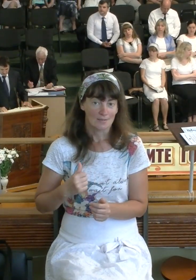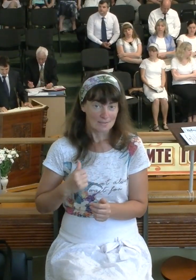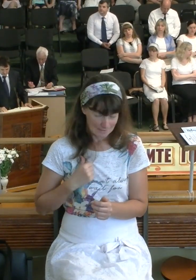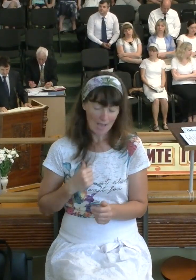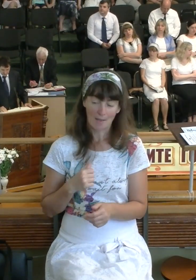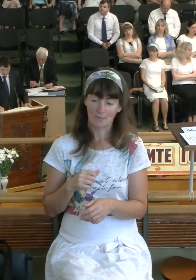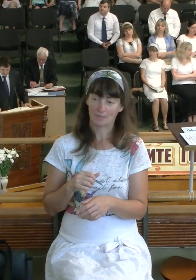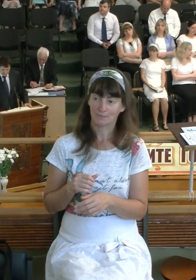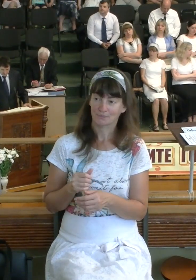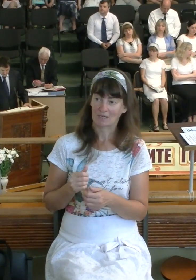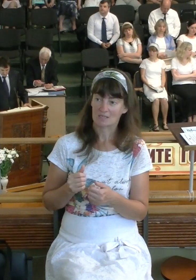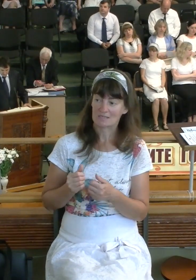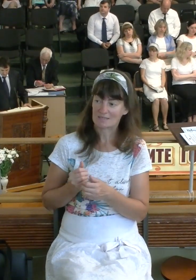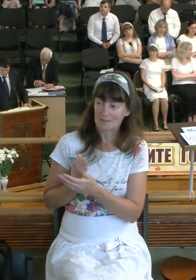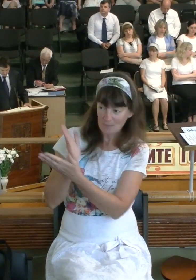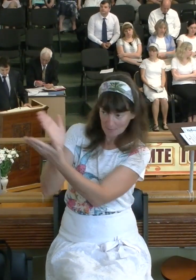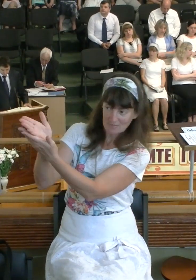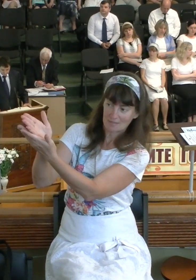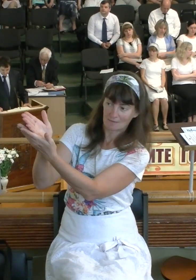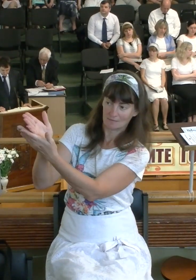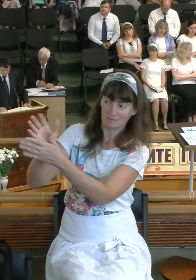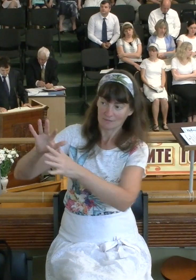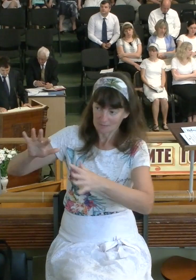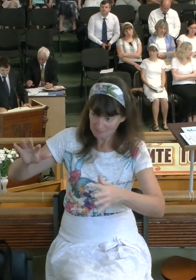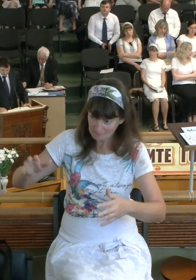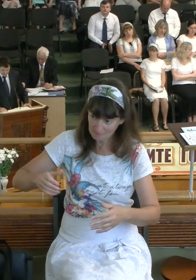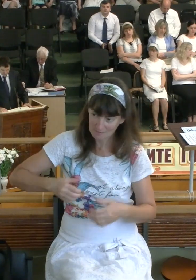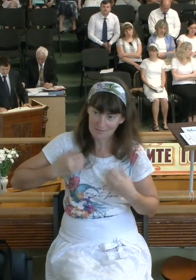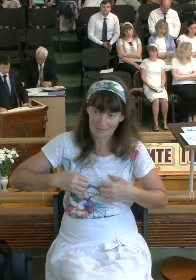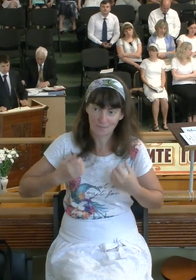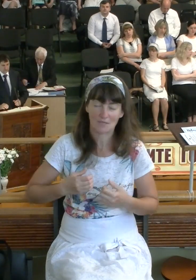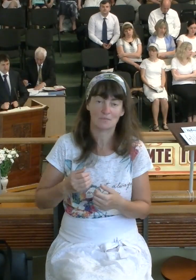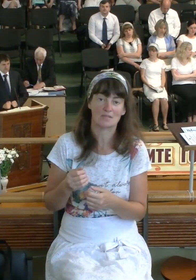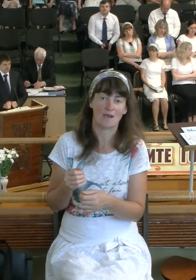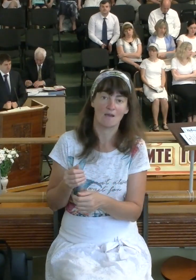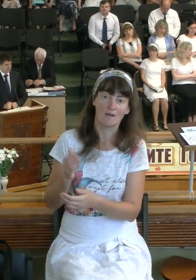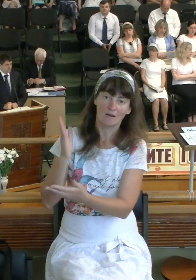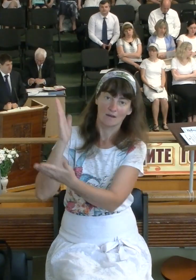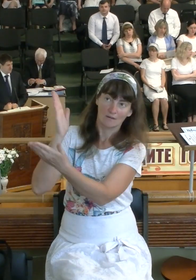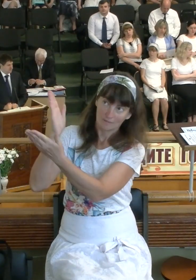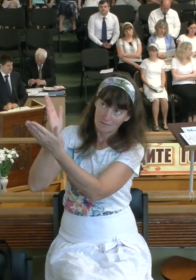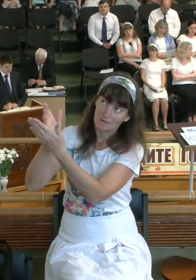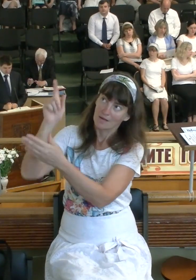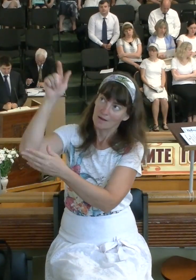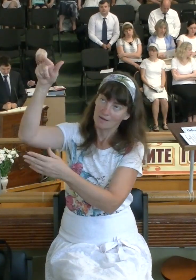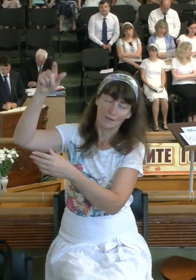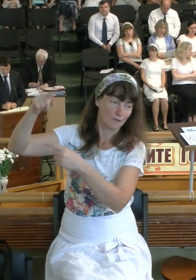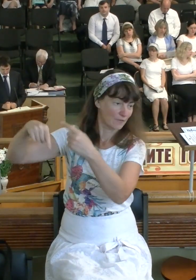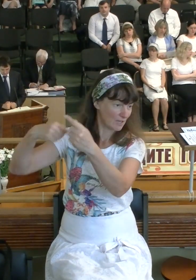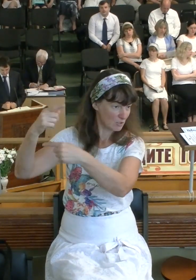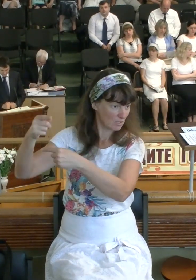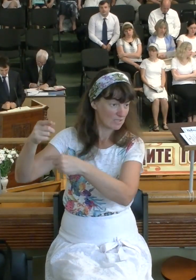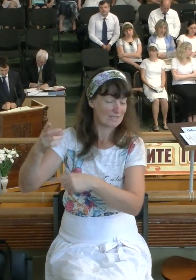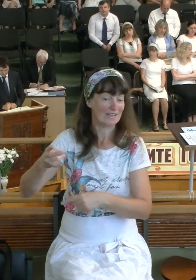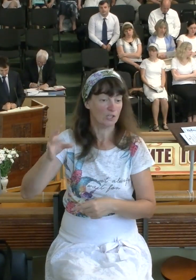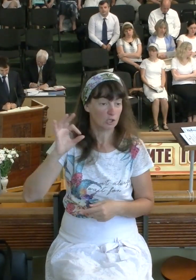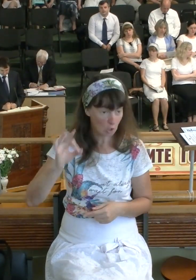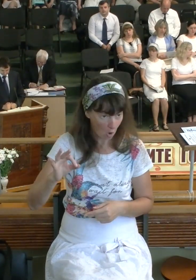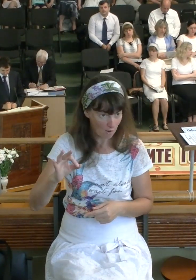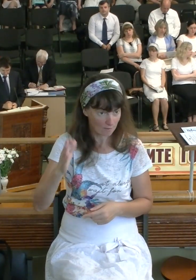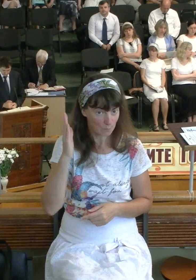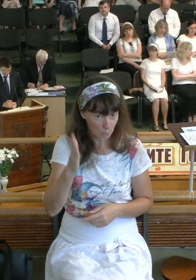к вечности. Но мы только тогда будем иметь силу, когда